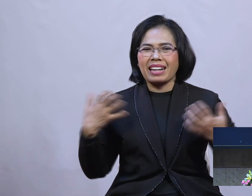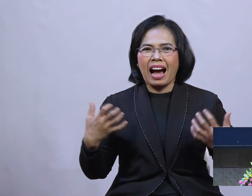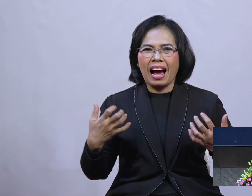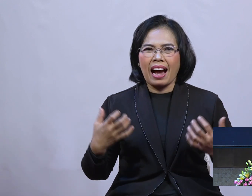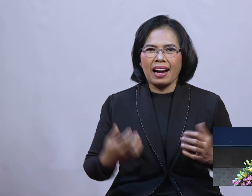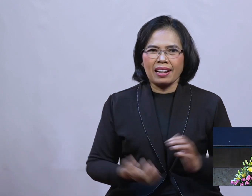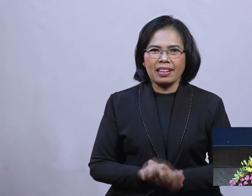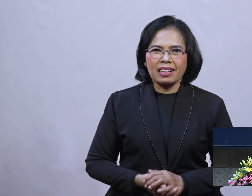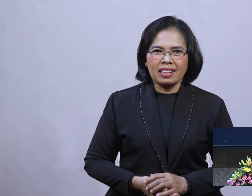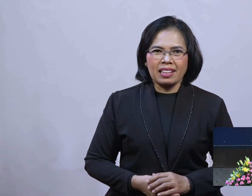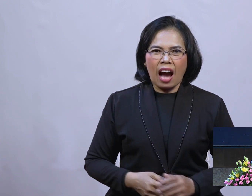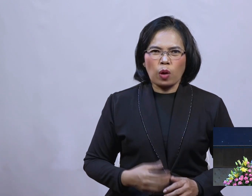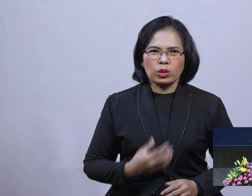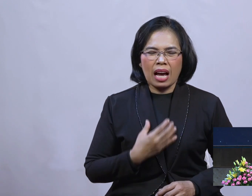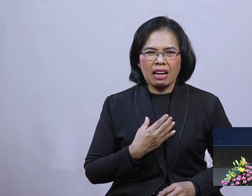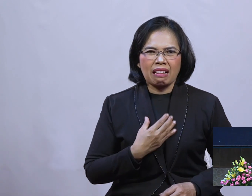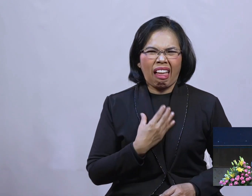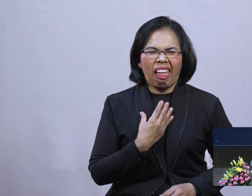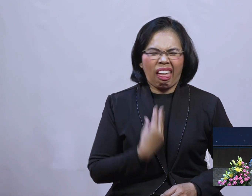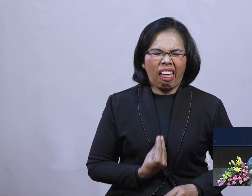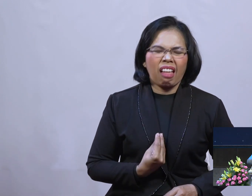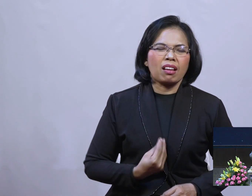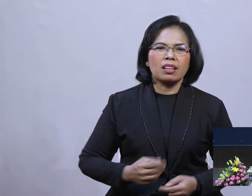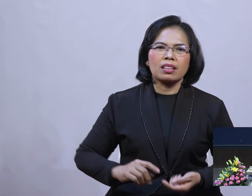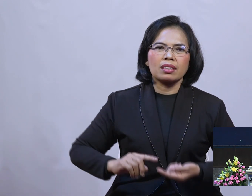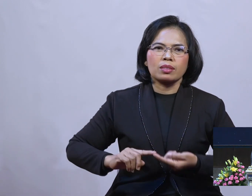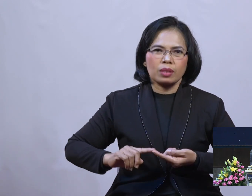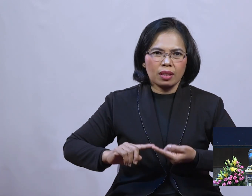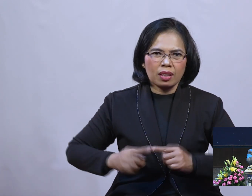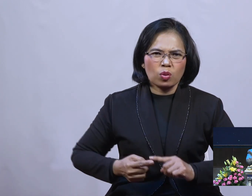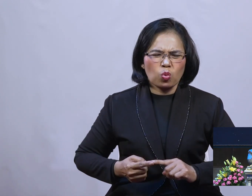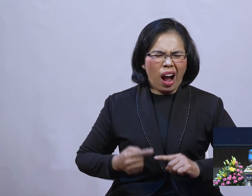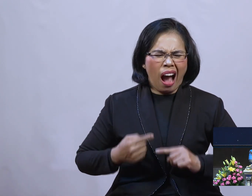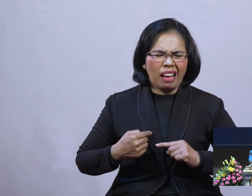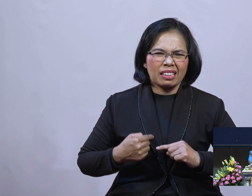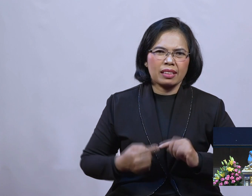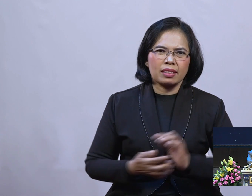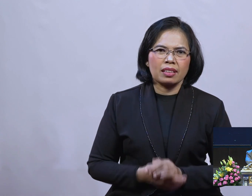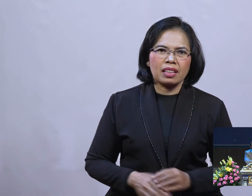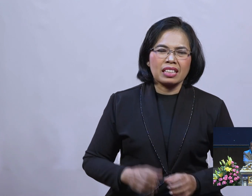harga gitar kepahitan harga Kita Luka Hati rugi